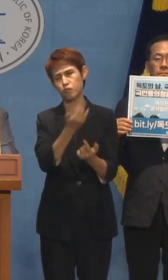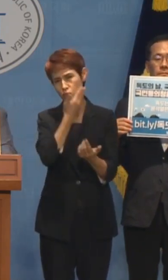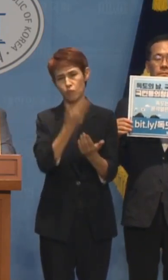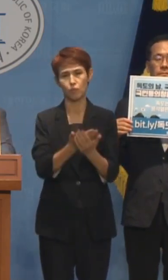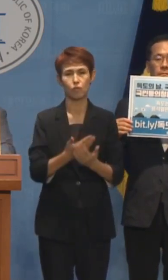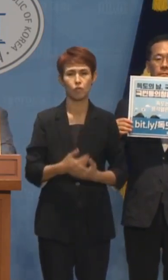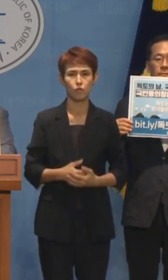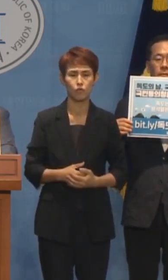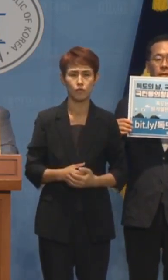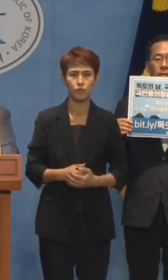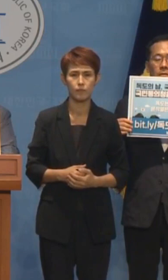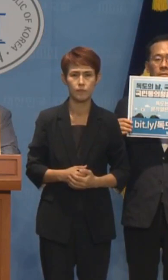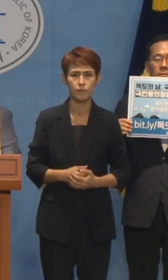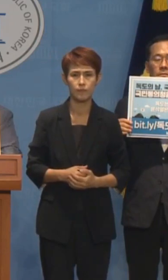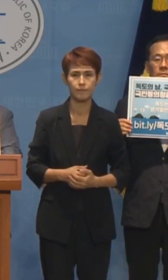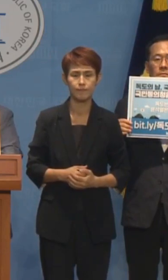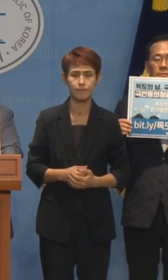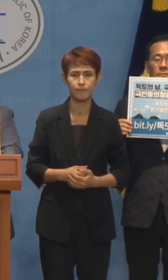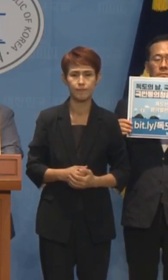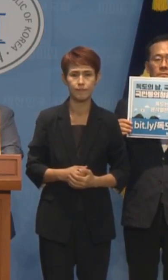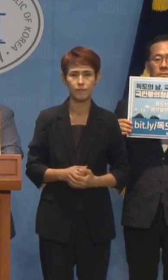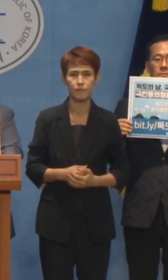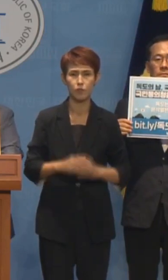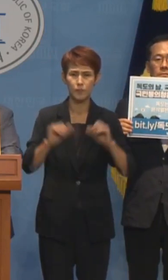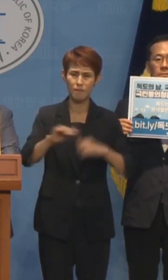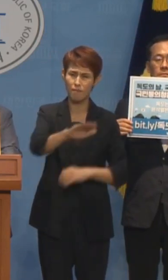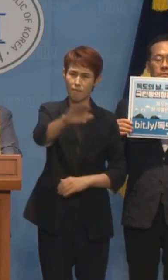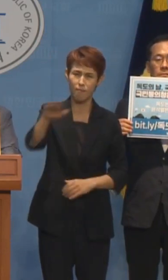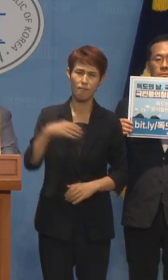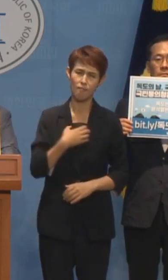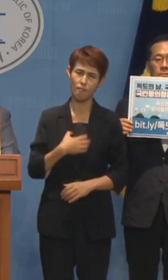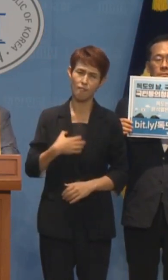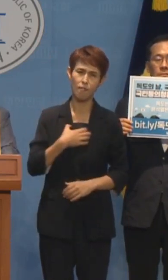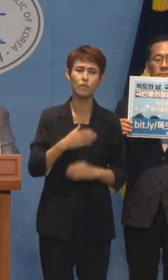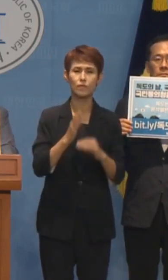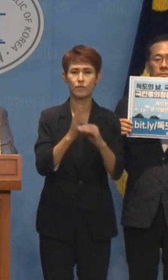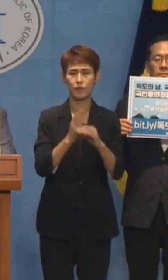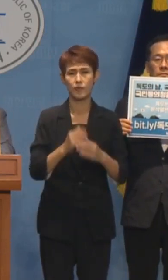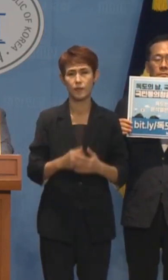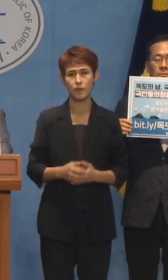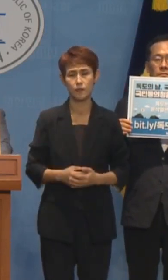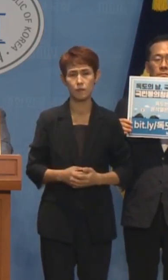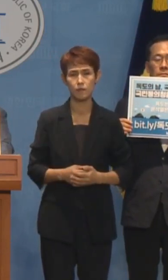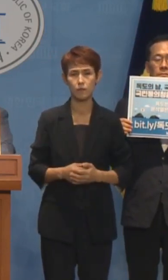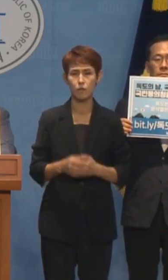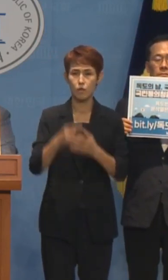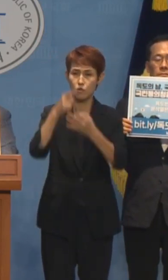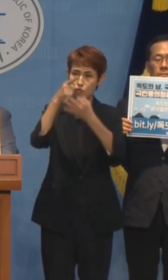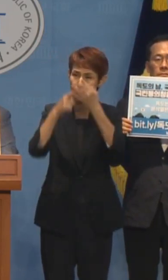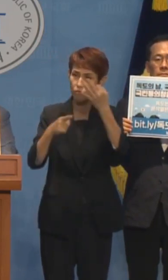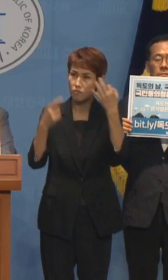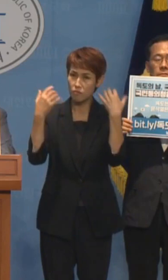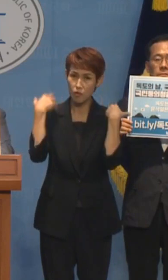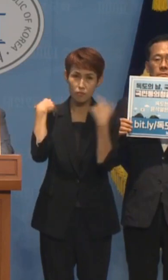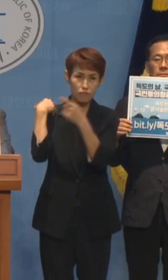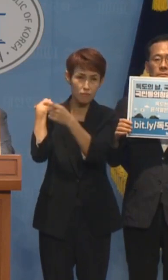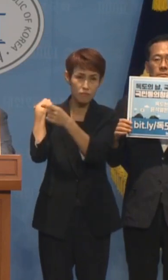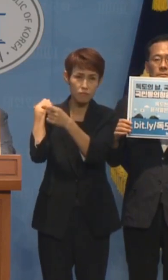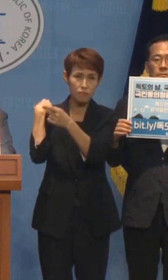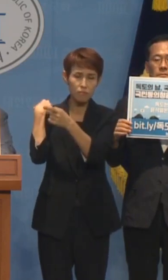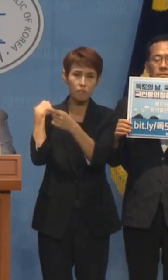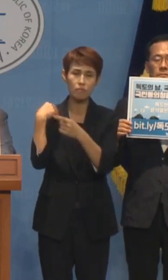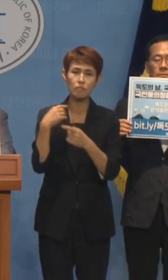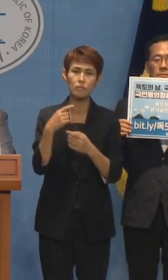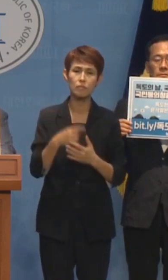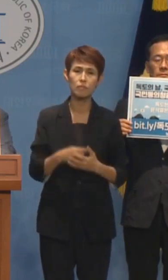회 결들 걱정하고 굉장한 우려를 하고 있는 것입니다 윤선열 정권 여러분 기자님들 윤선열 대통령 당선